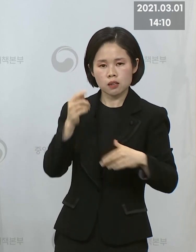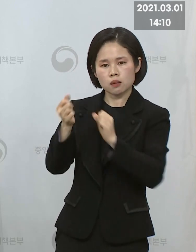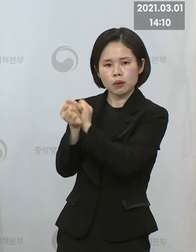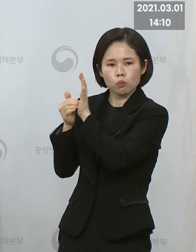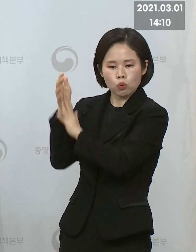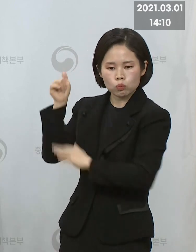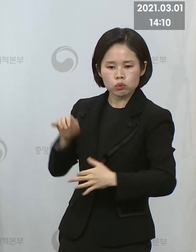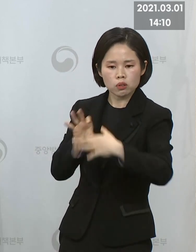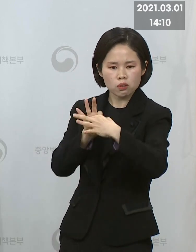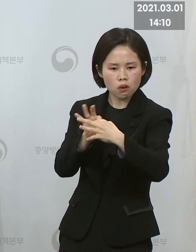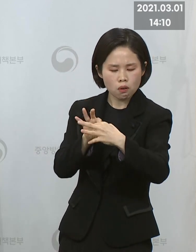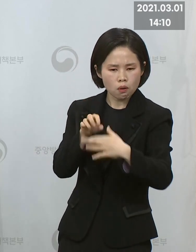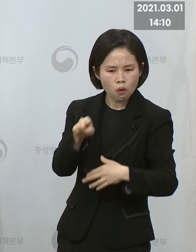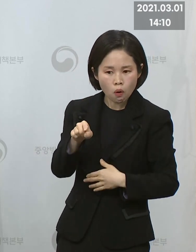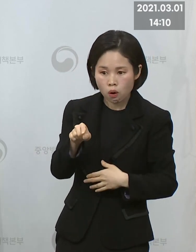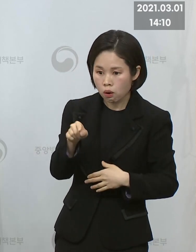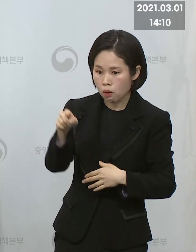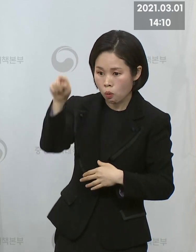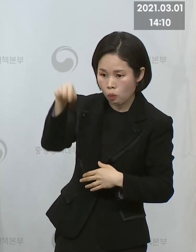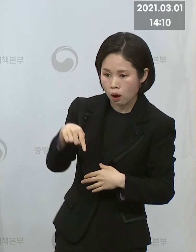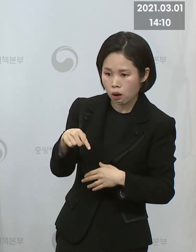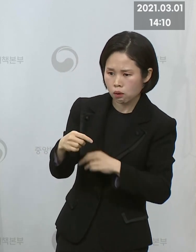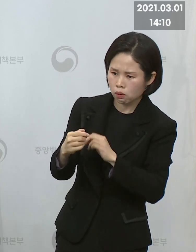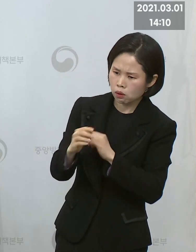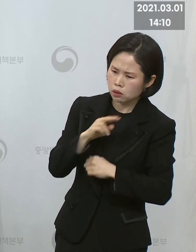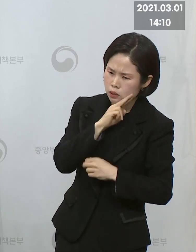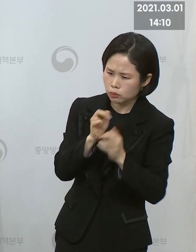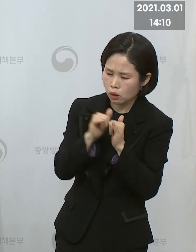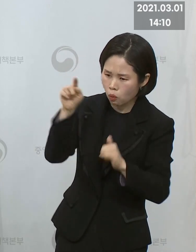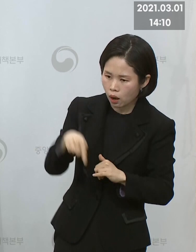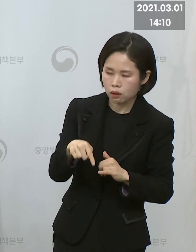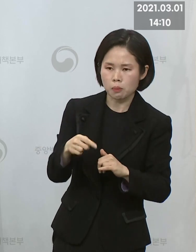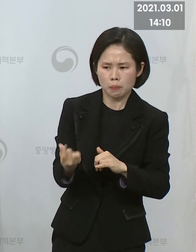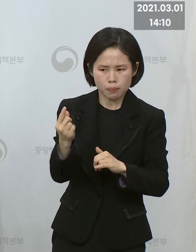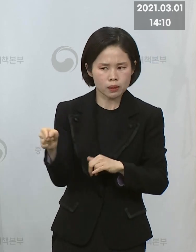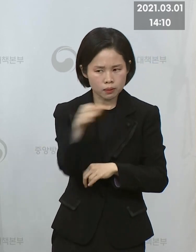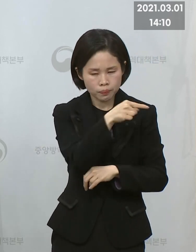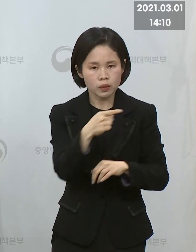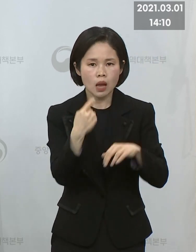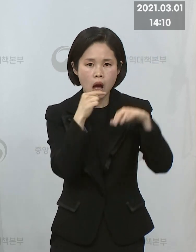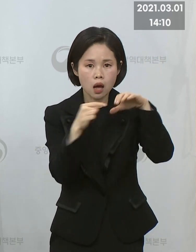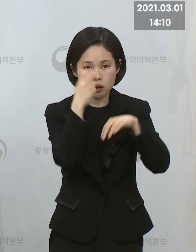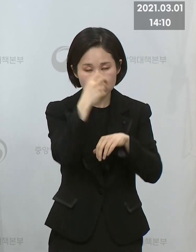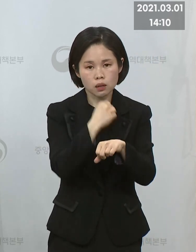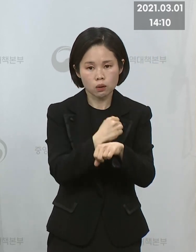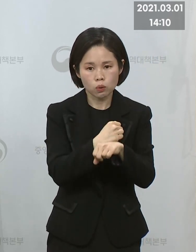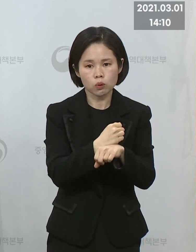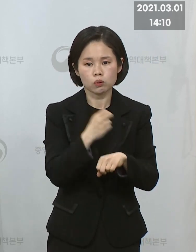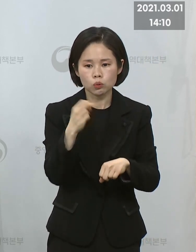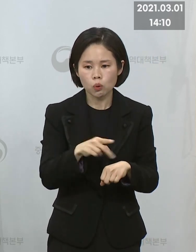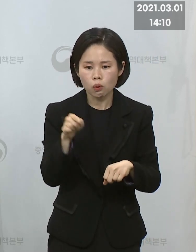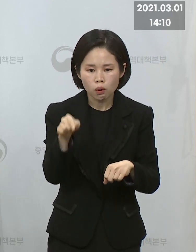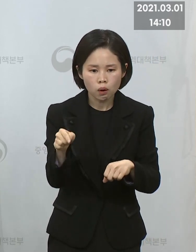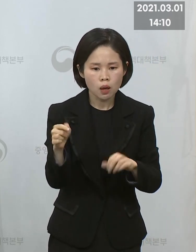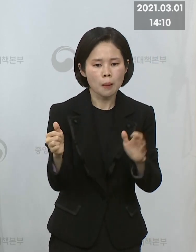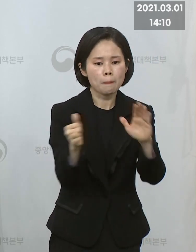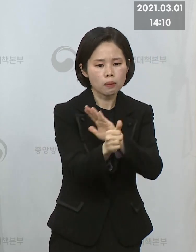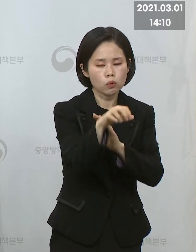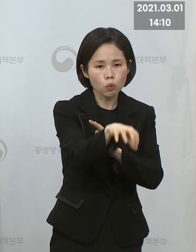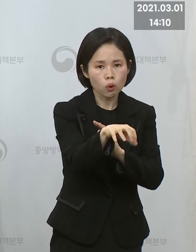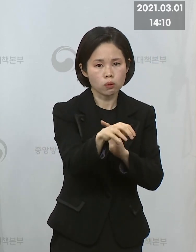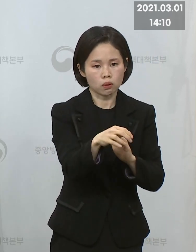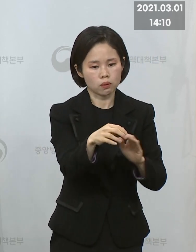독려하고 또 역학조사 시에는 접촉자 범위를 확대해서 검사를 시행하고 지자체별로 고위험